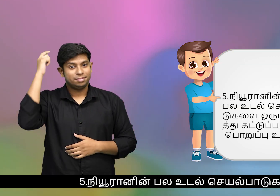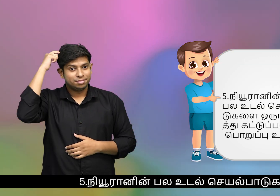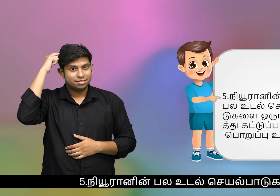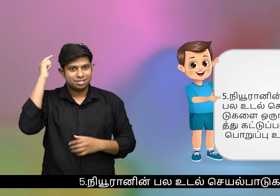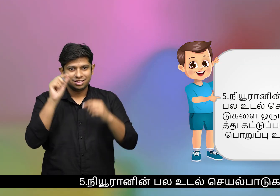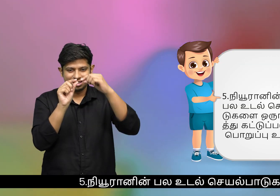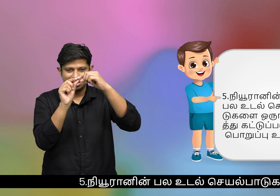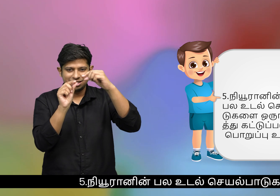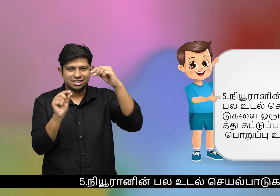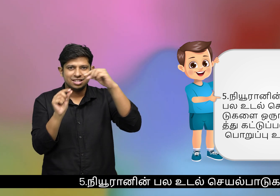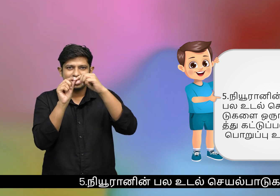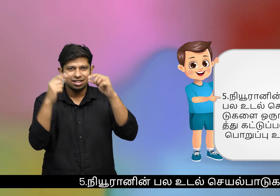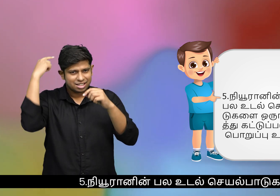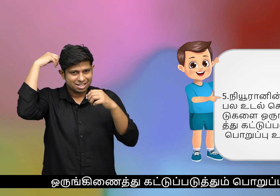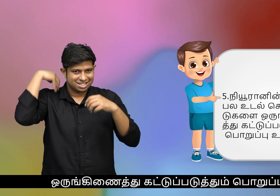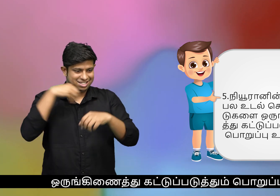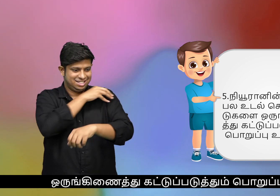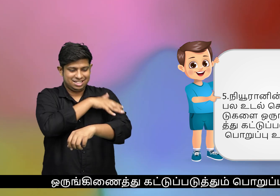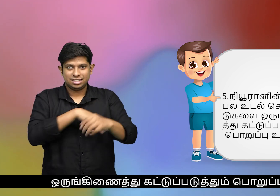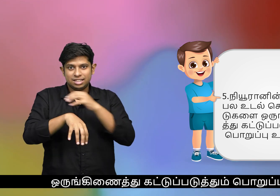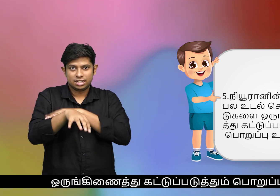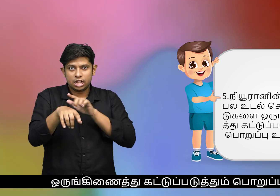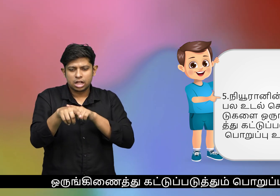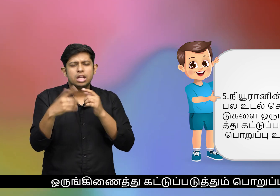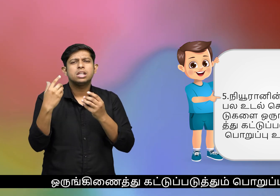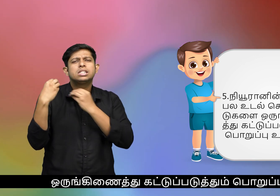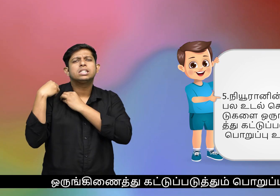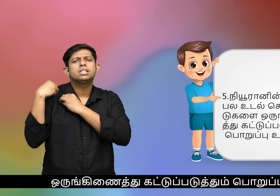நியூரானின் பல உடல் செயல்பாடுகளை ஒருங்கிணைத்து கட்டுப்படுத்தும் பொறுப்பு உள்ளது.